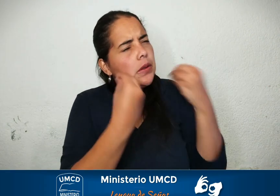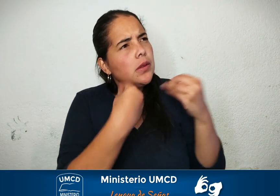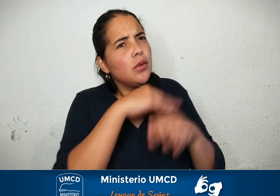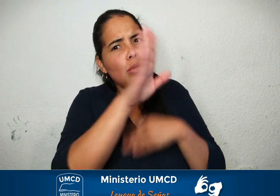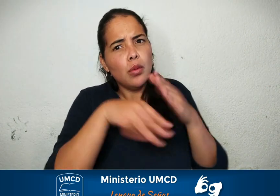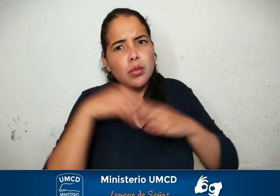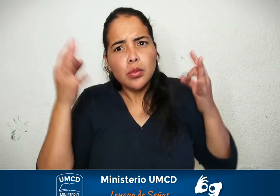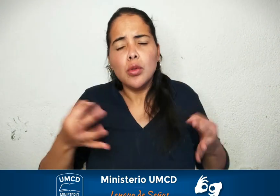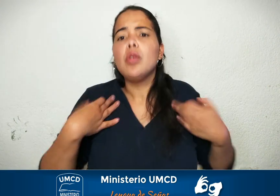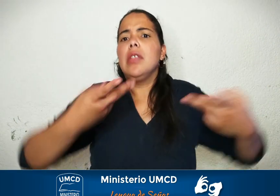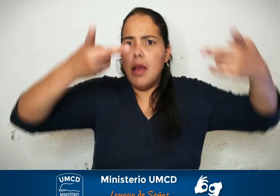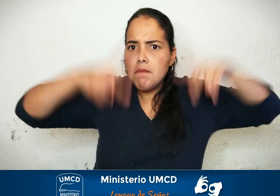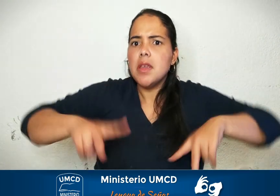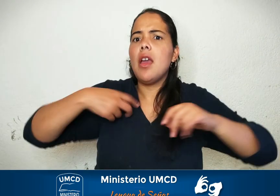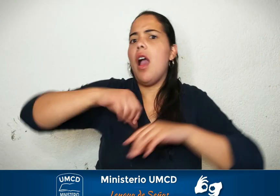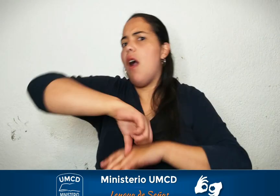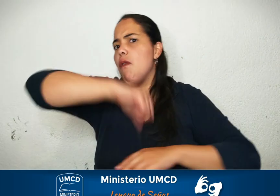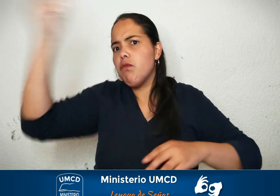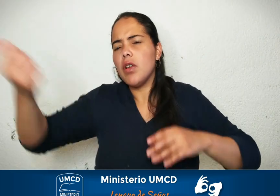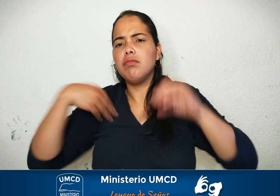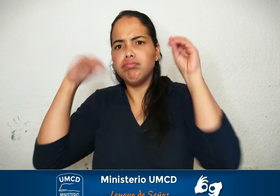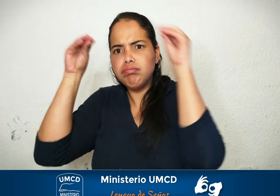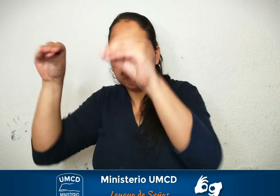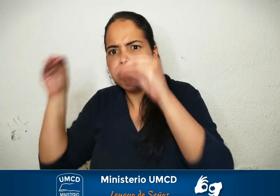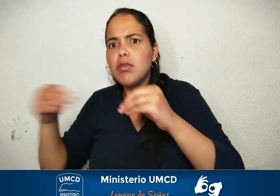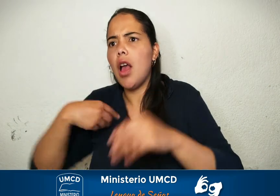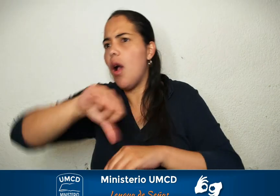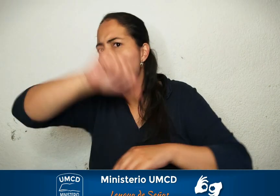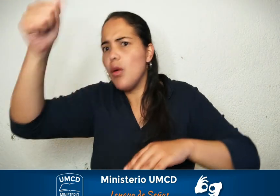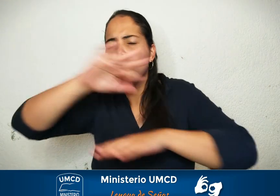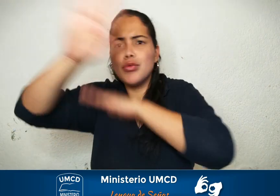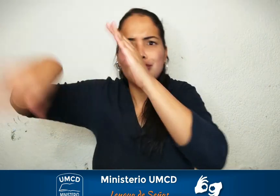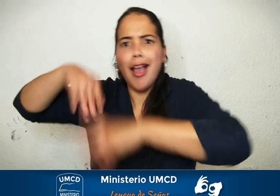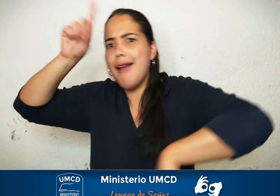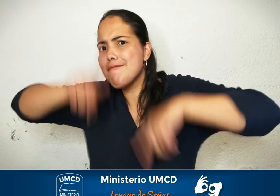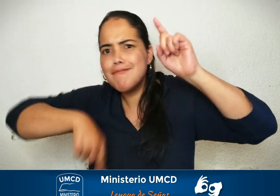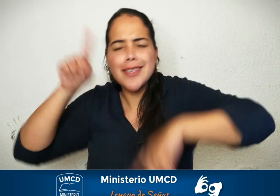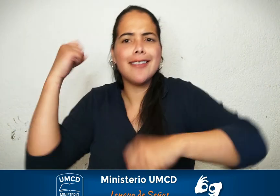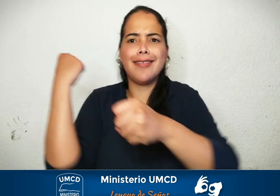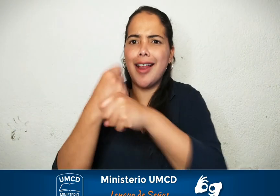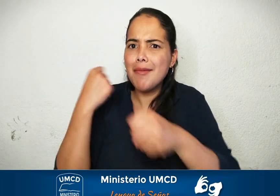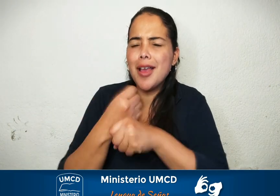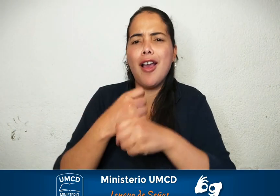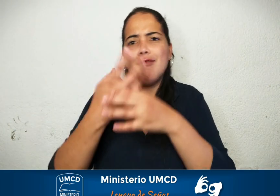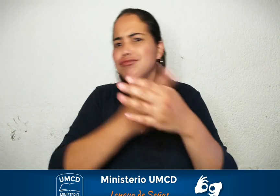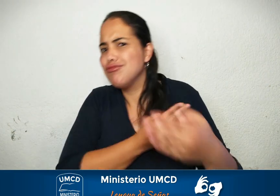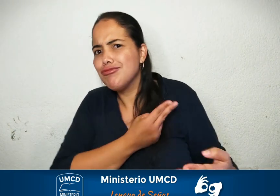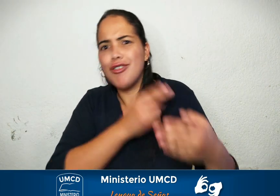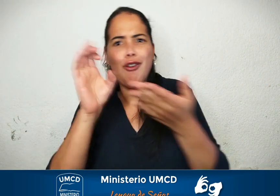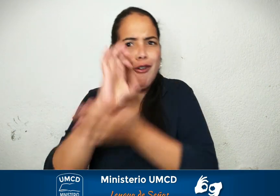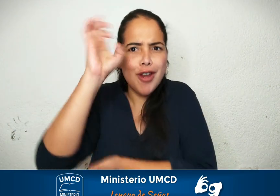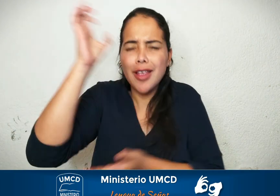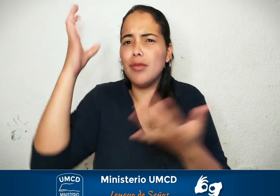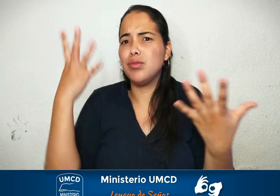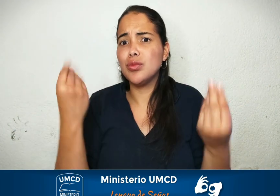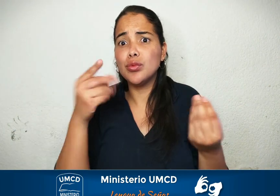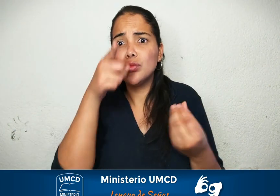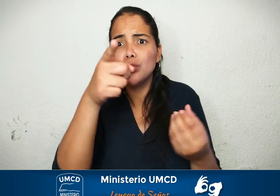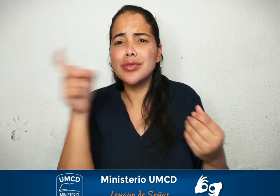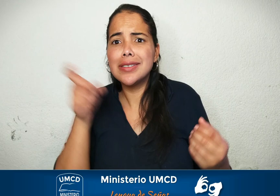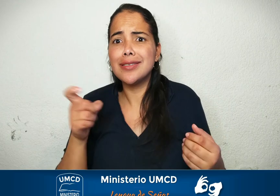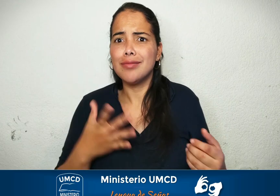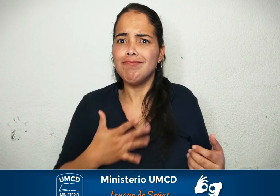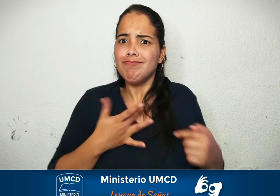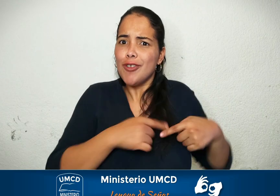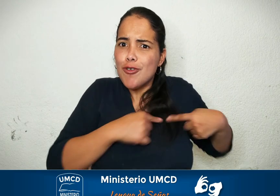el deseo de cumplir el deseo de Dios para poder ir y hablar a otros de Cristo. En otras palabras, debe haber